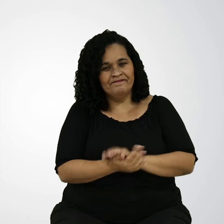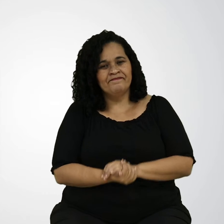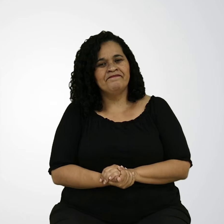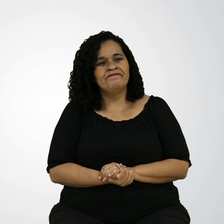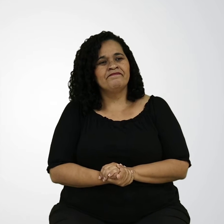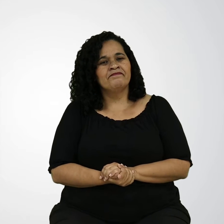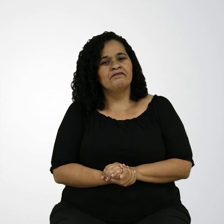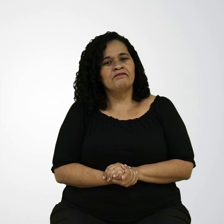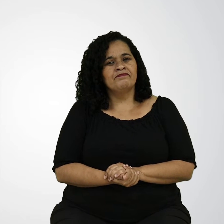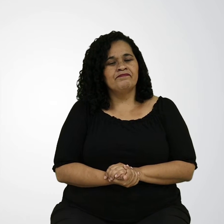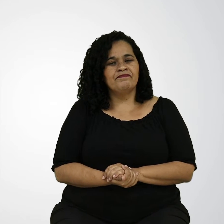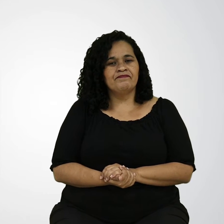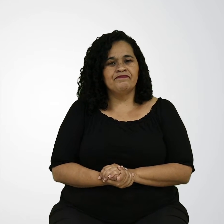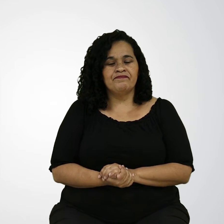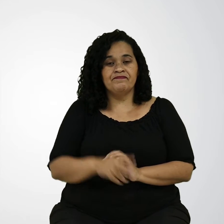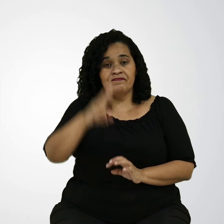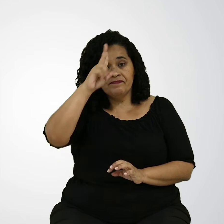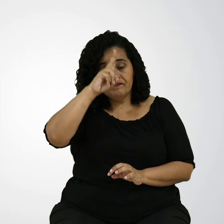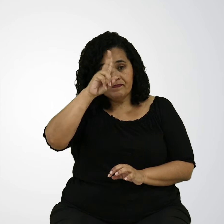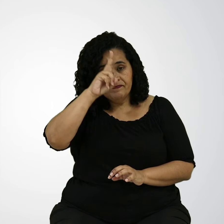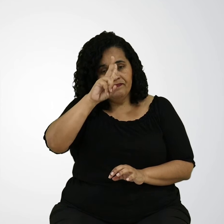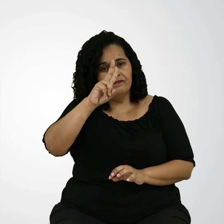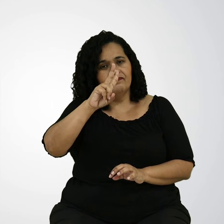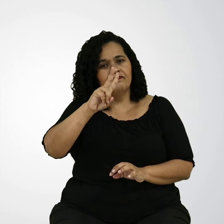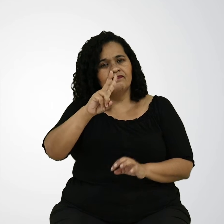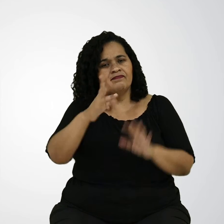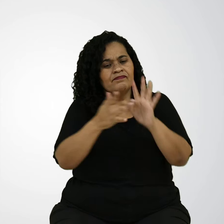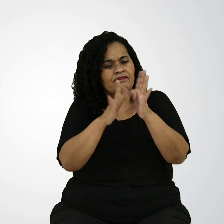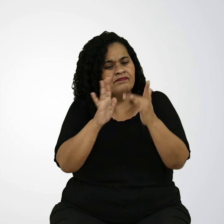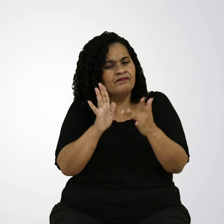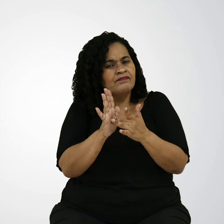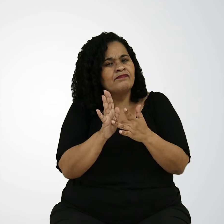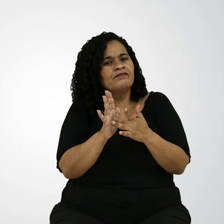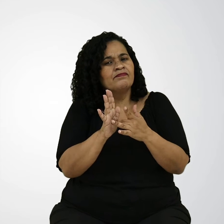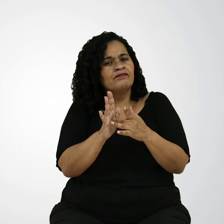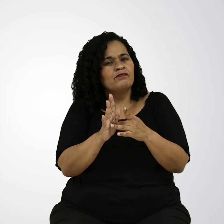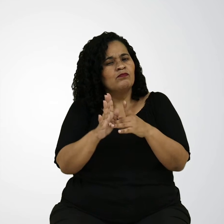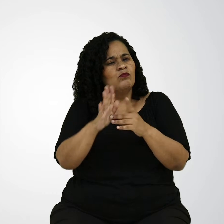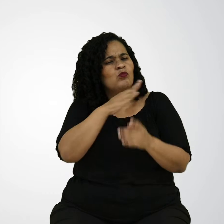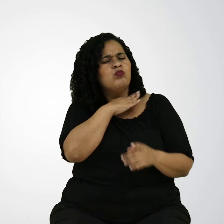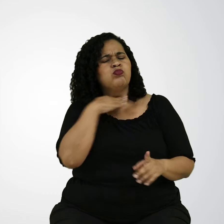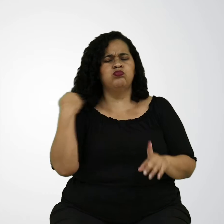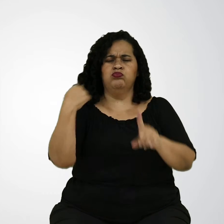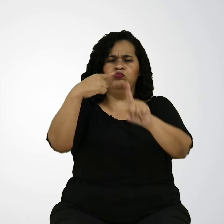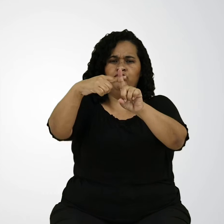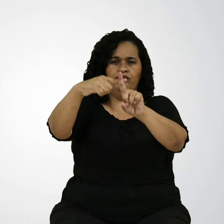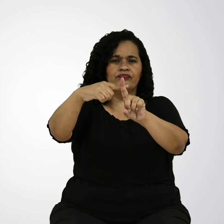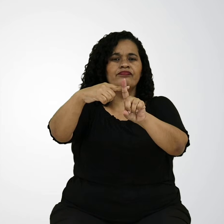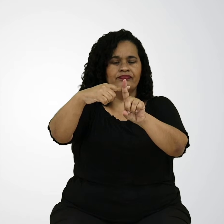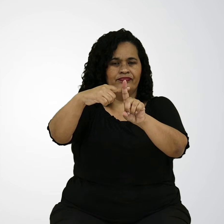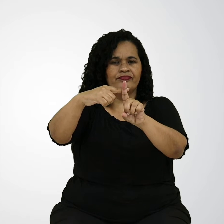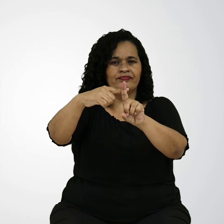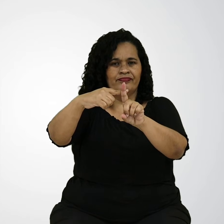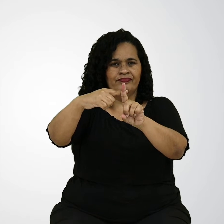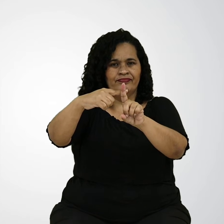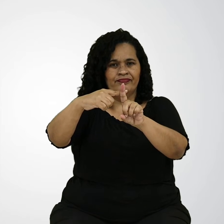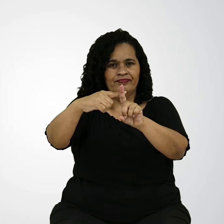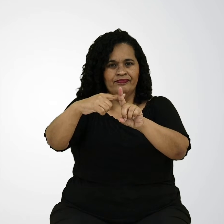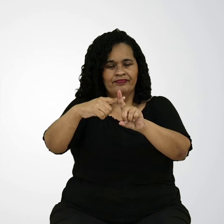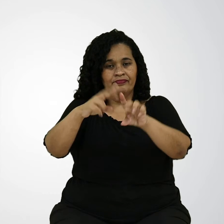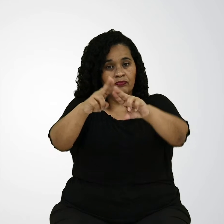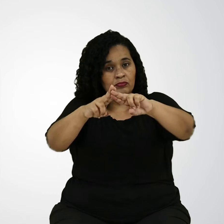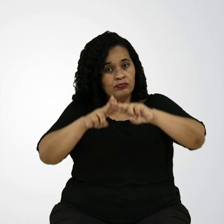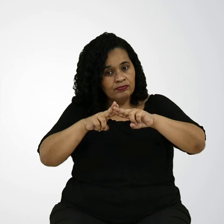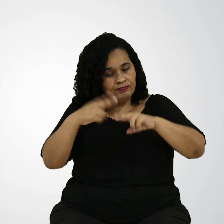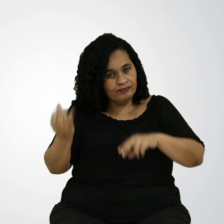tudo que Jesus conquistou por nós, né? Então, é importante que a gente, de fato, leve a sério a questão da vida de oração.